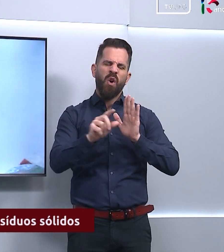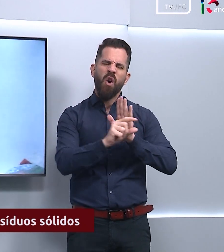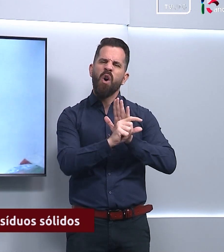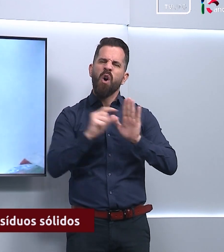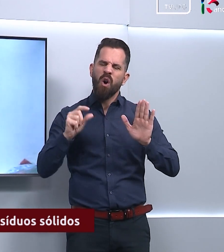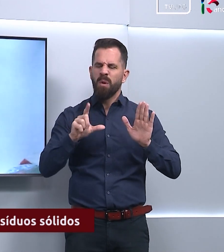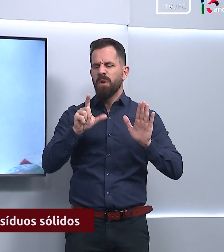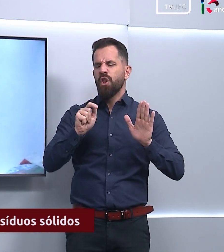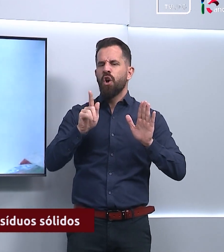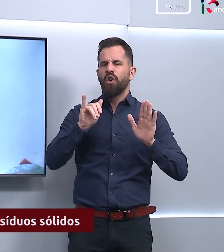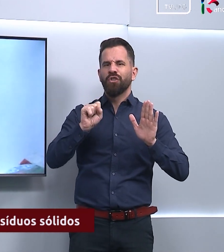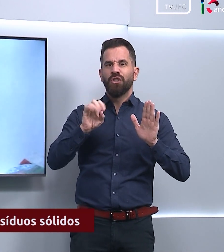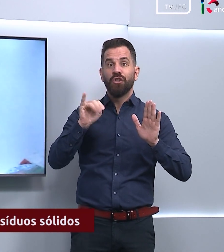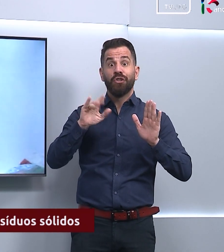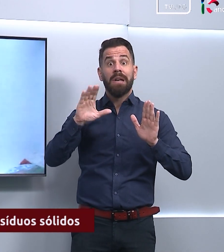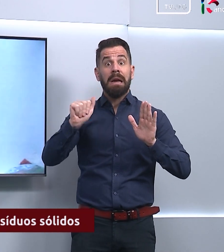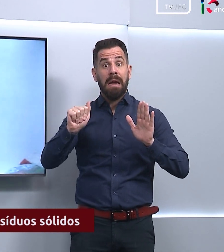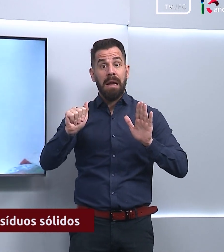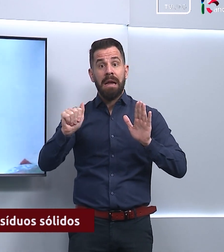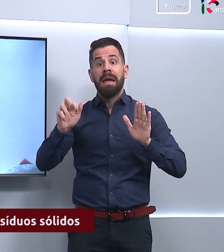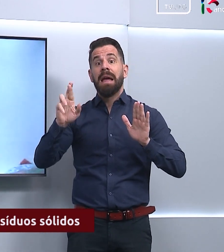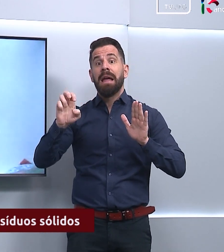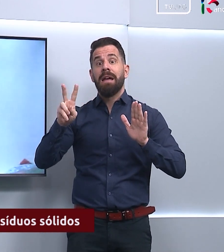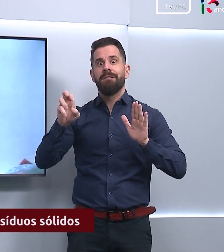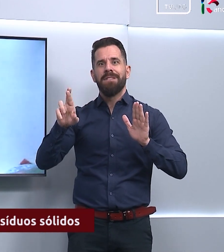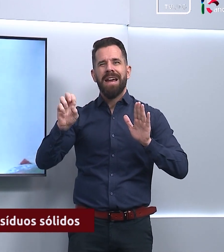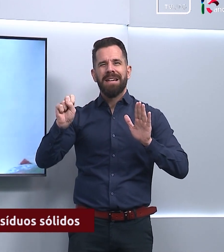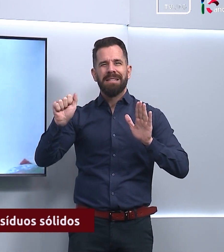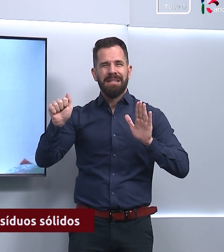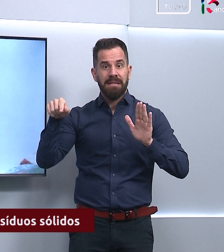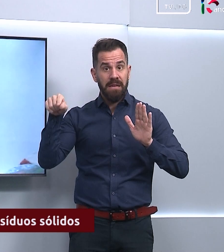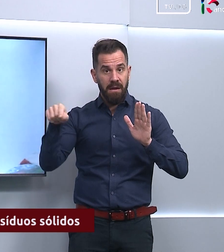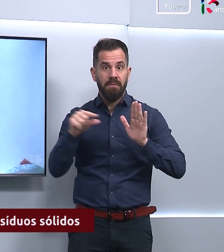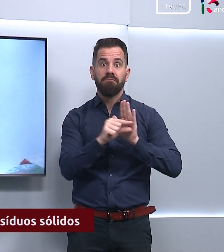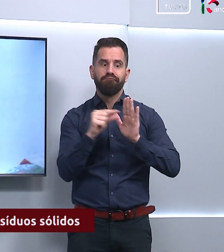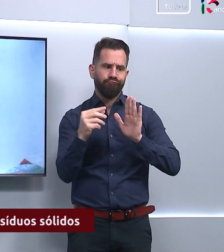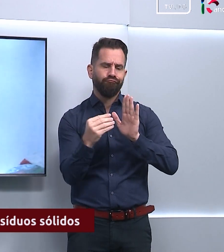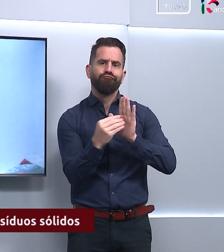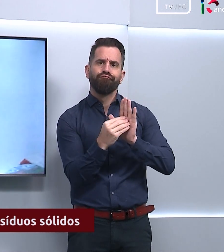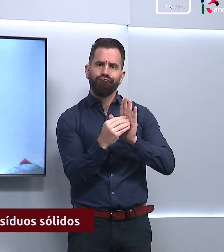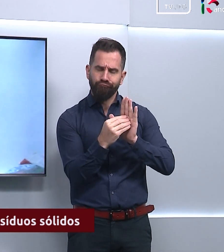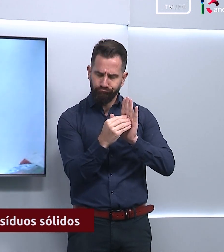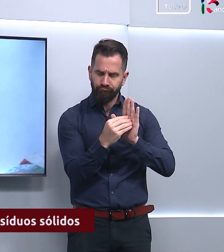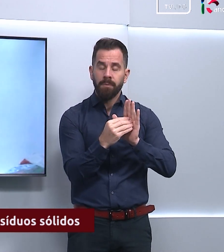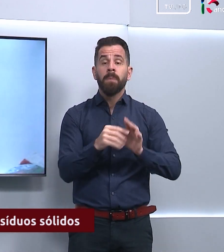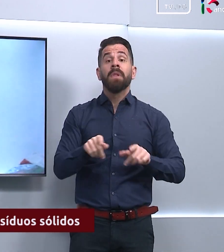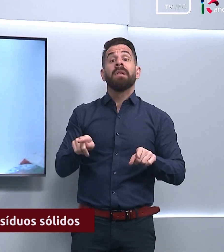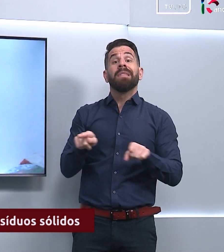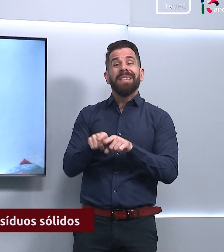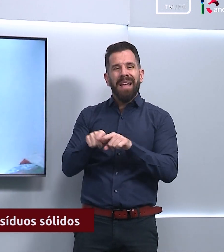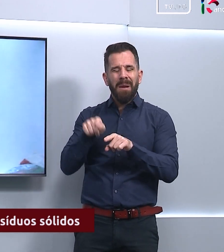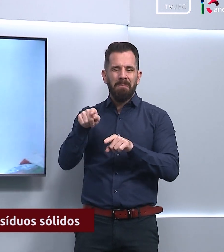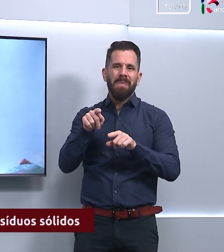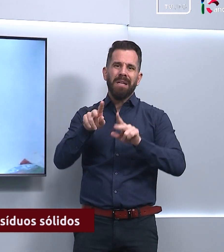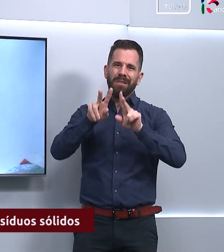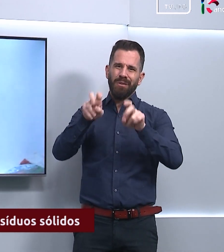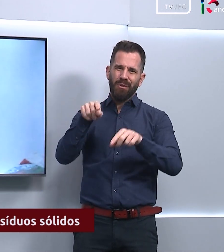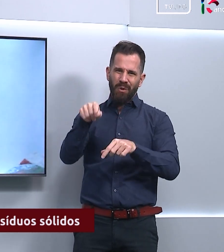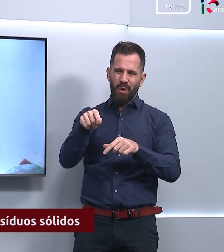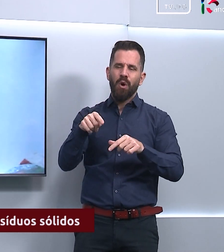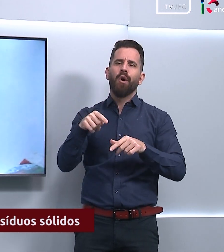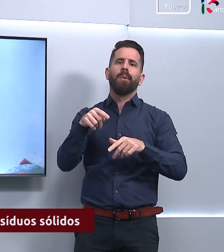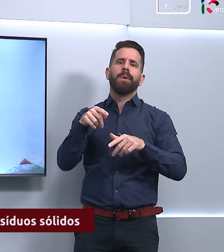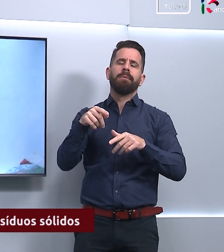Essa coleta do serviço público também pressupõe uma estrutura que